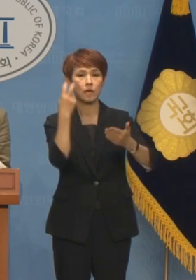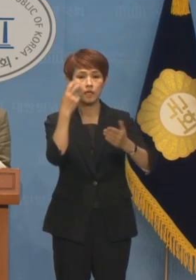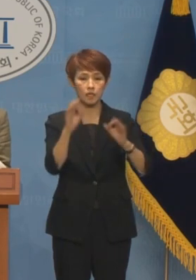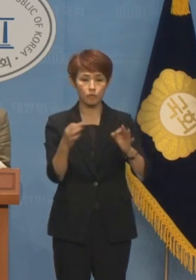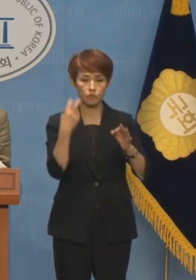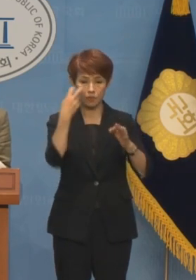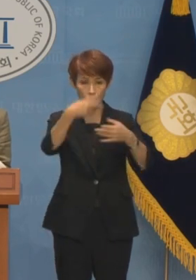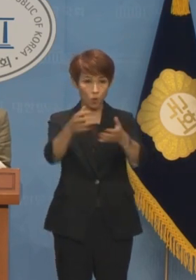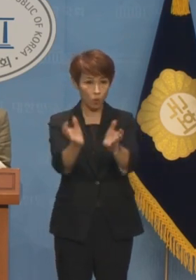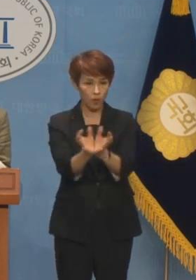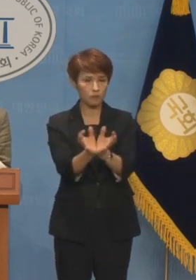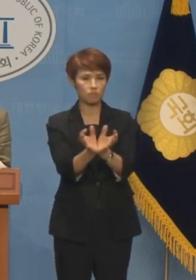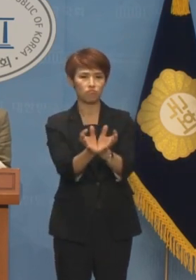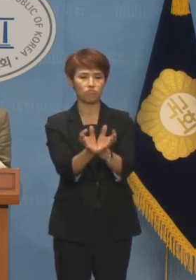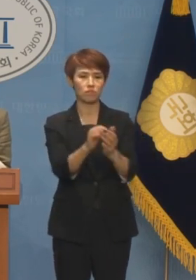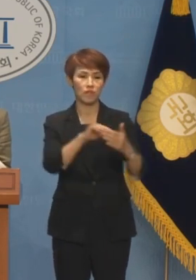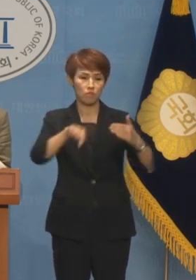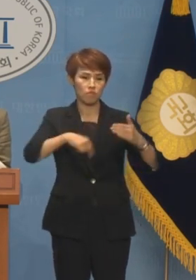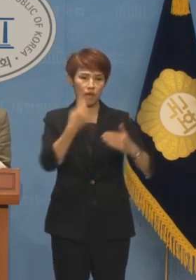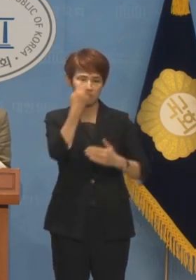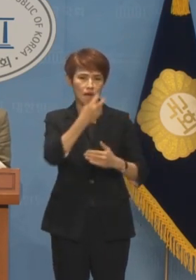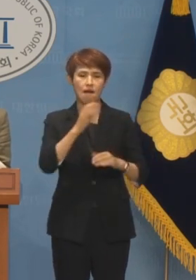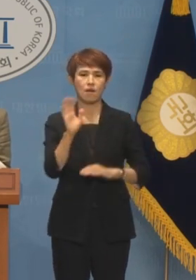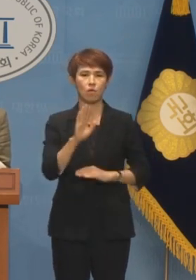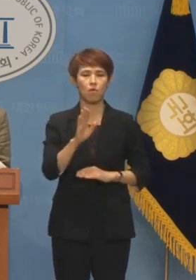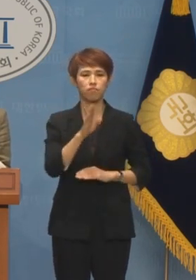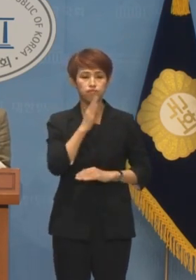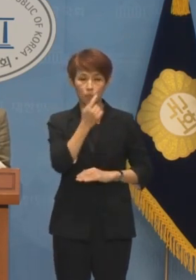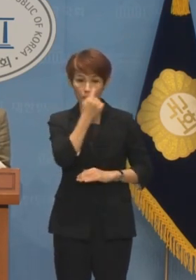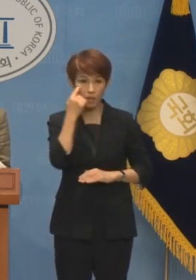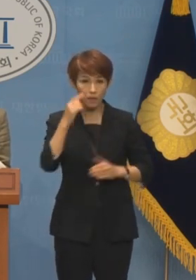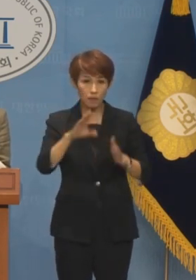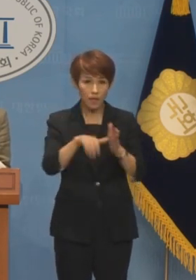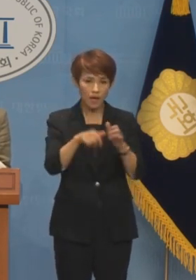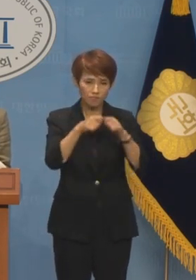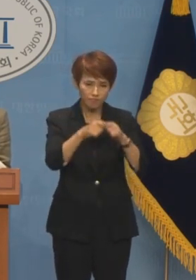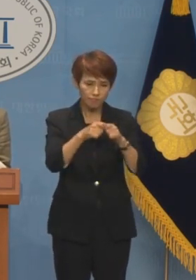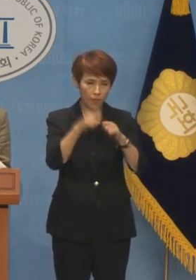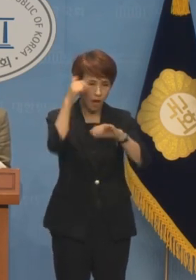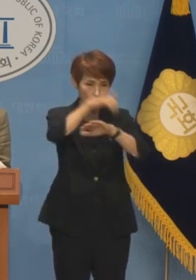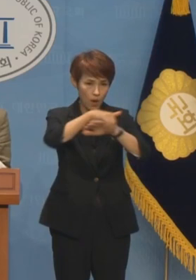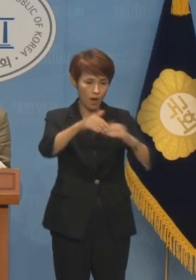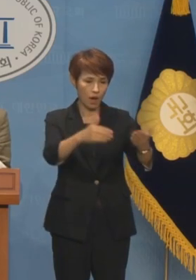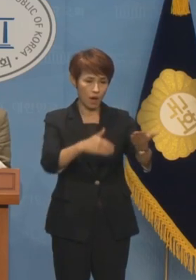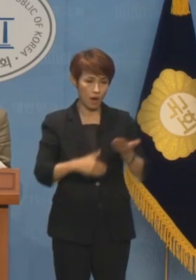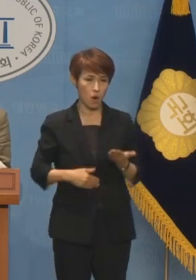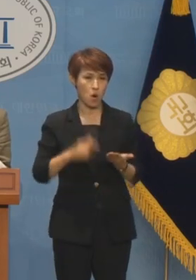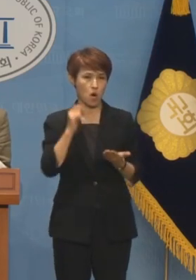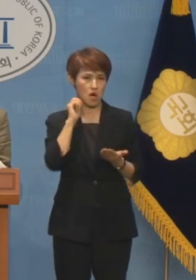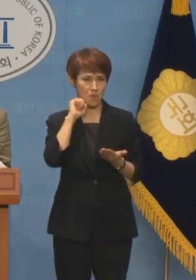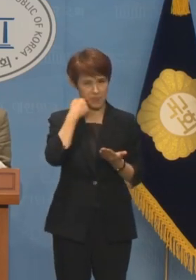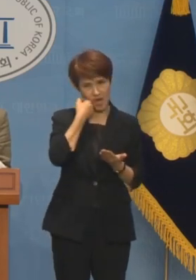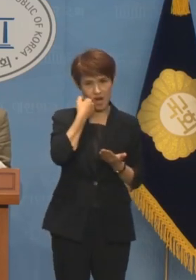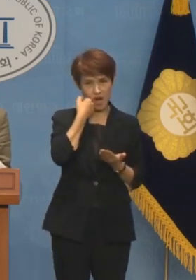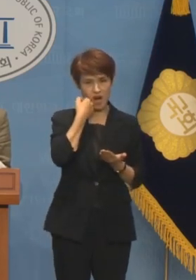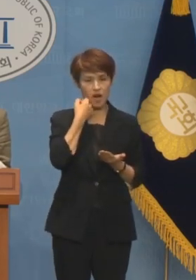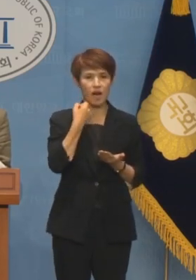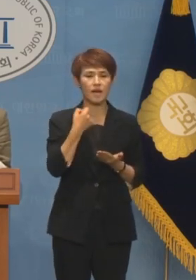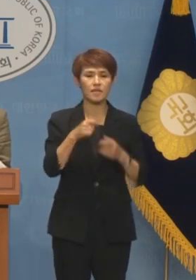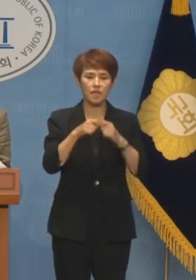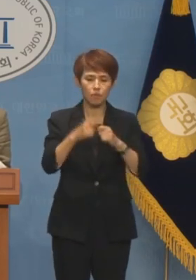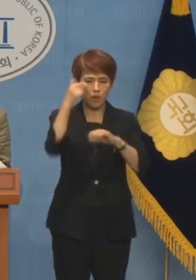내부 감사 영역이 아니며 사실관계 확인을 하더라도 세부 계획 제출이 어렵다는 궁색한 변명으로 시간을